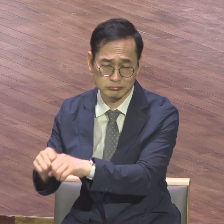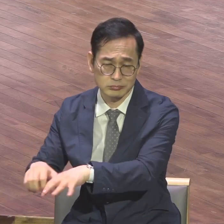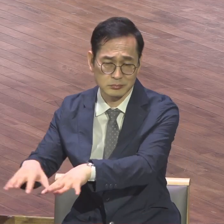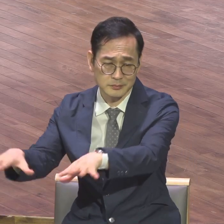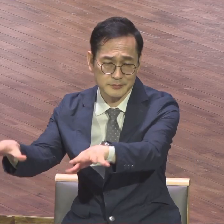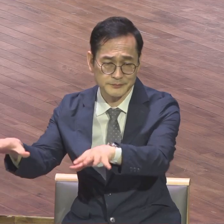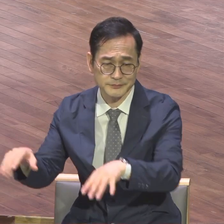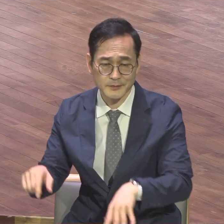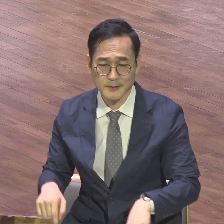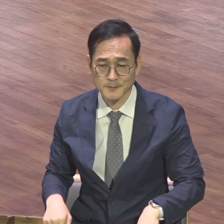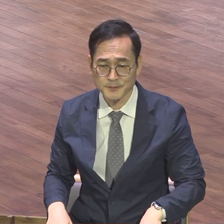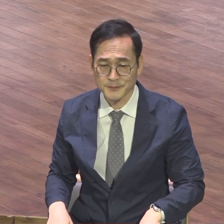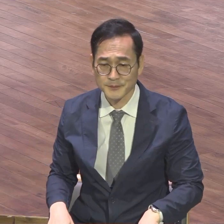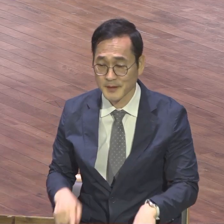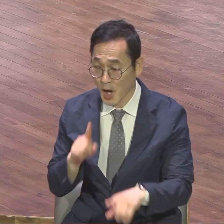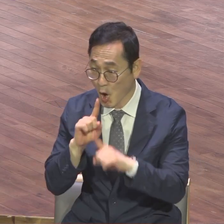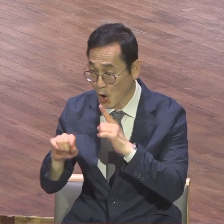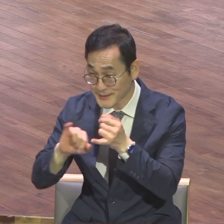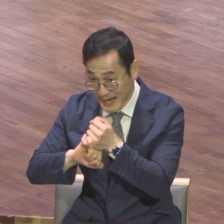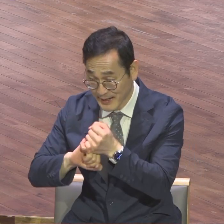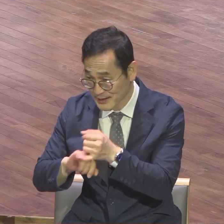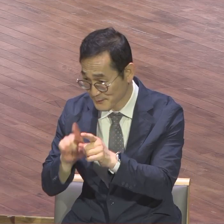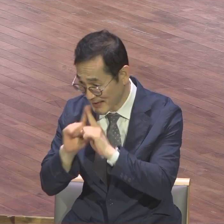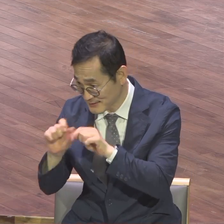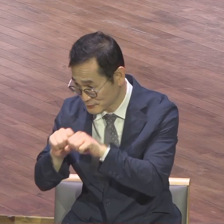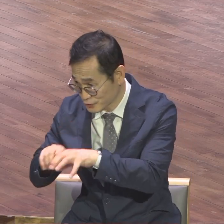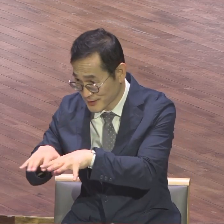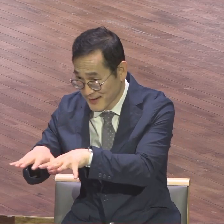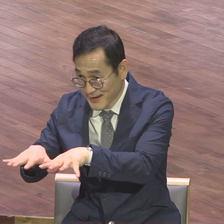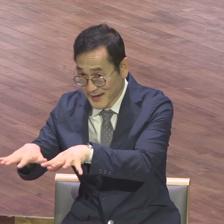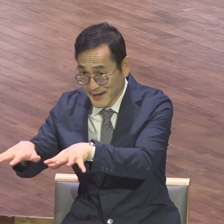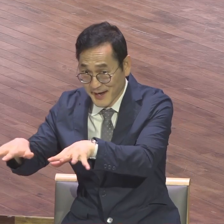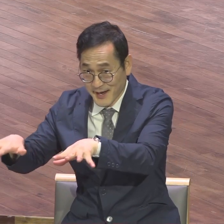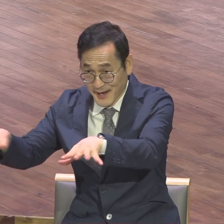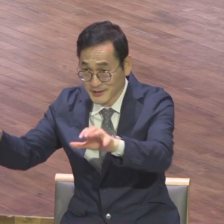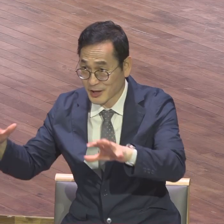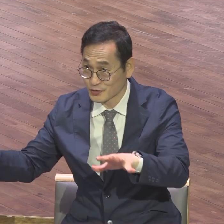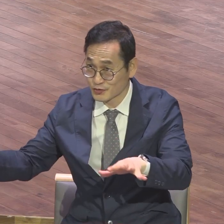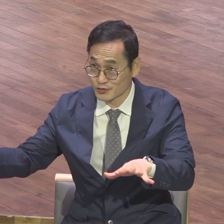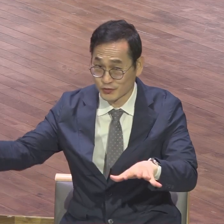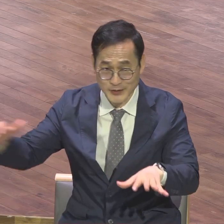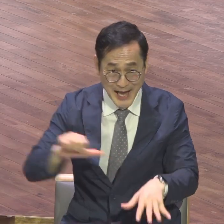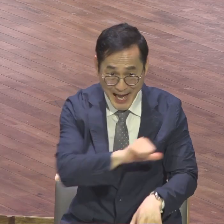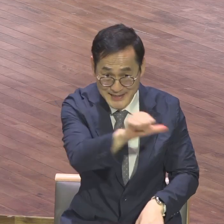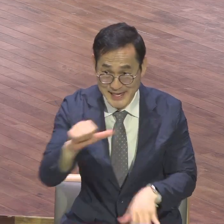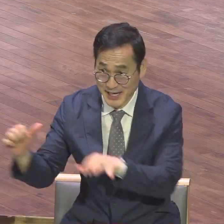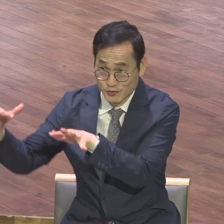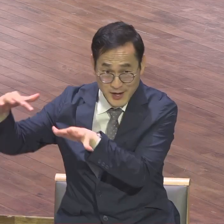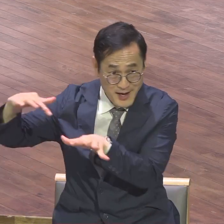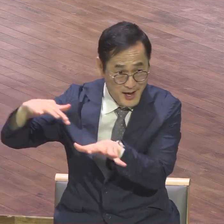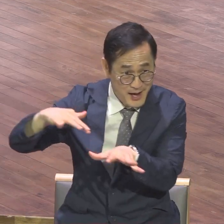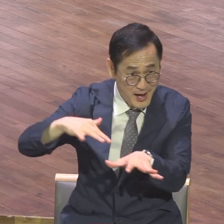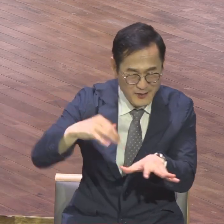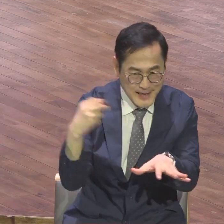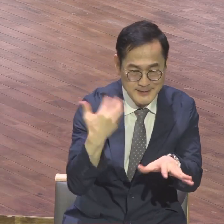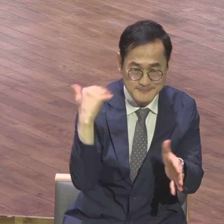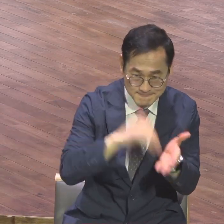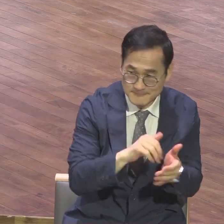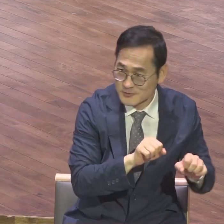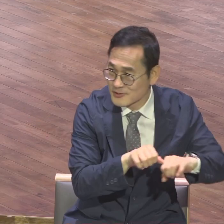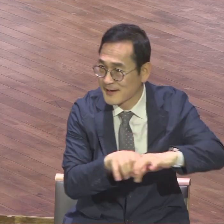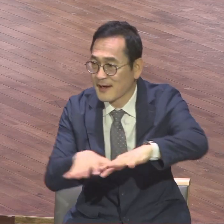그 언약의 흐름이 지금까지 흘러왔고 이제는 237 나라 5천조 복음화를 향해서 나가는 것입니다. 이렇게